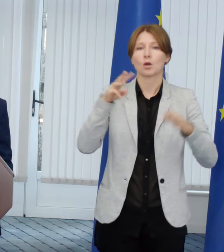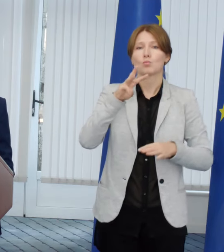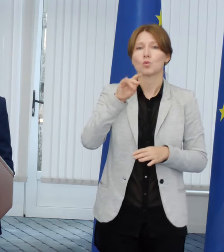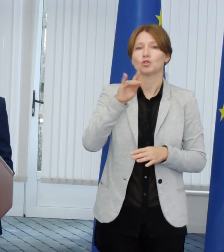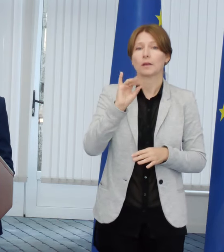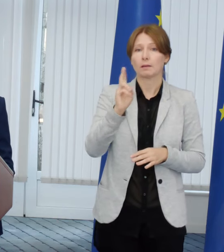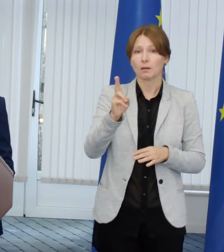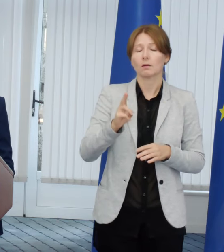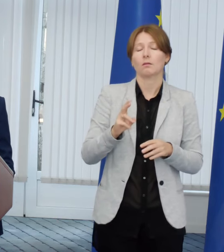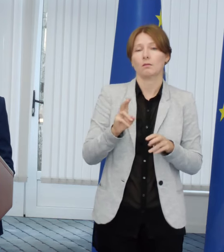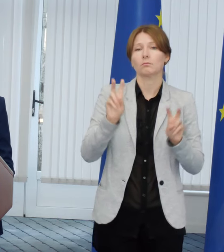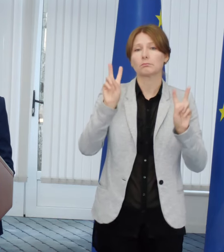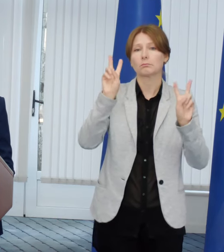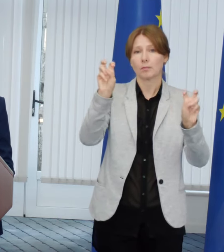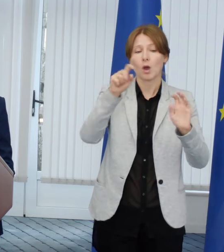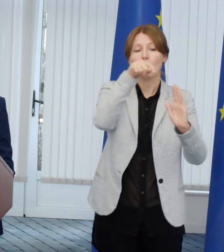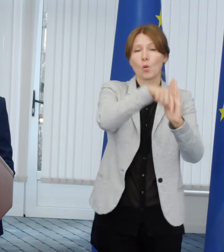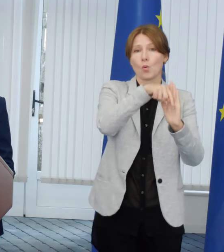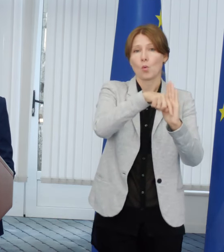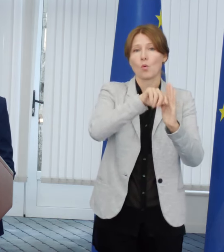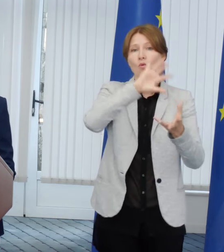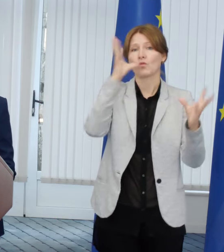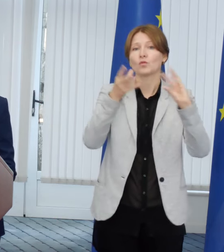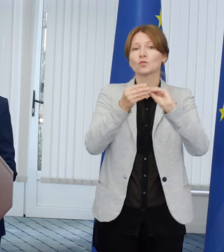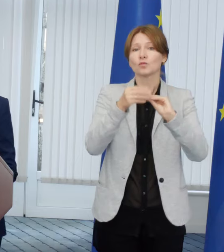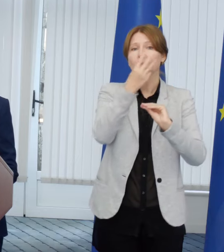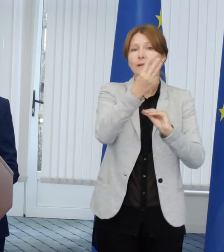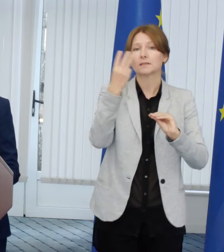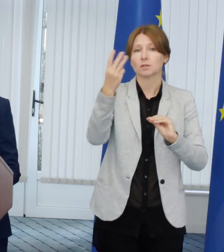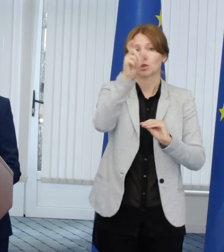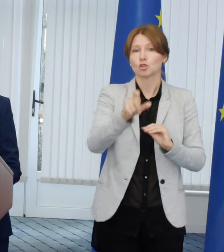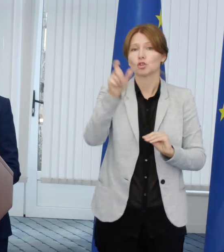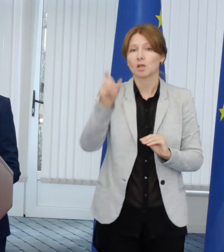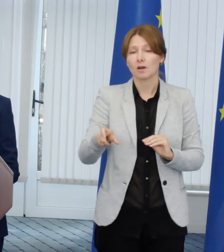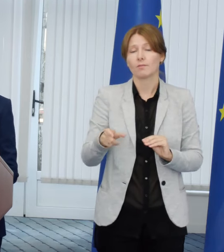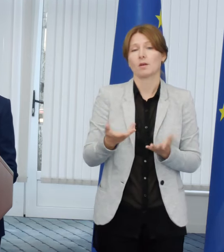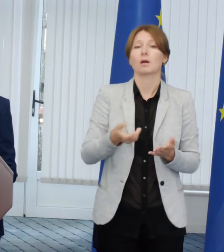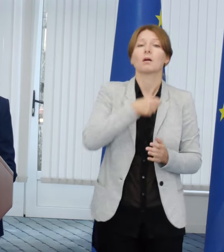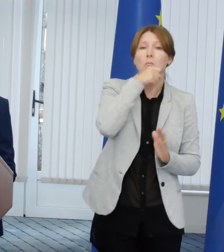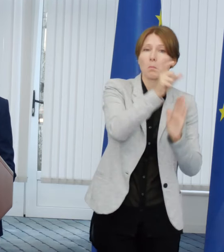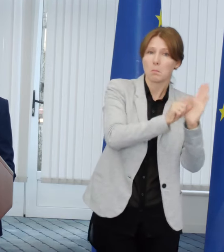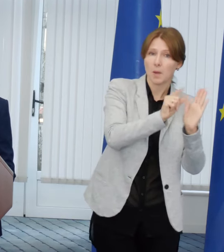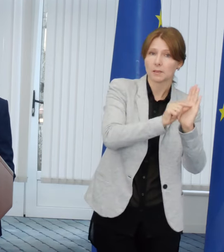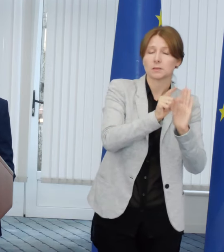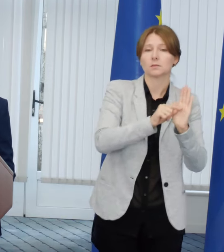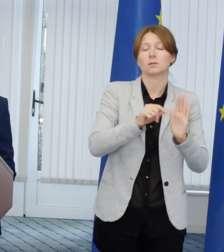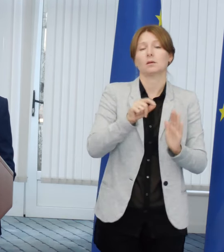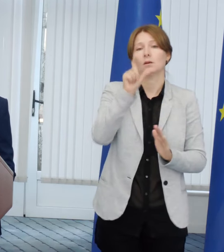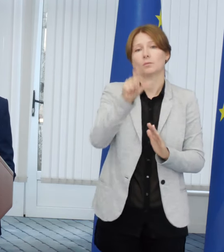Ocnița, care are un număr de beneficiari de 33 de persoane, persoane vârstnice, persoane